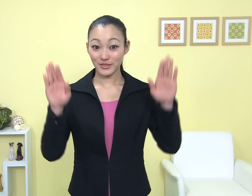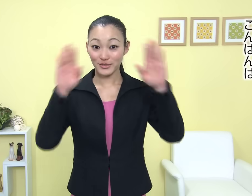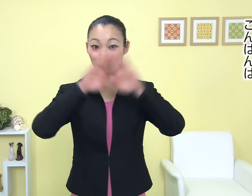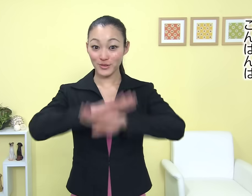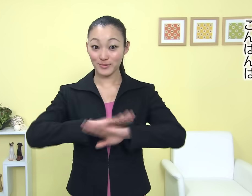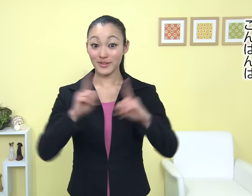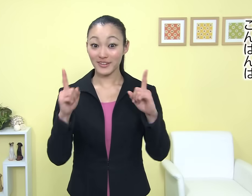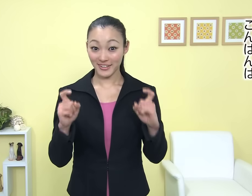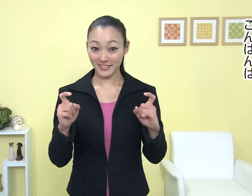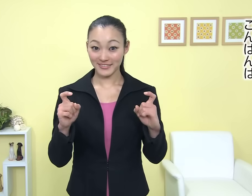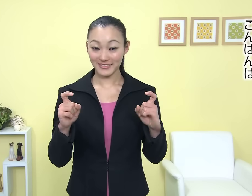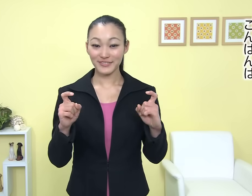こんばんは。